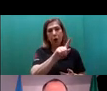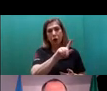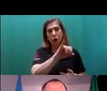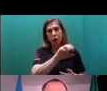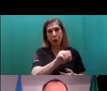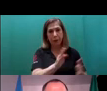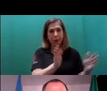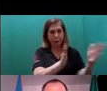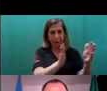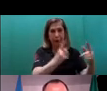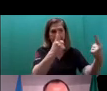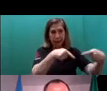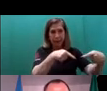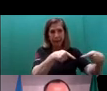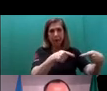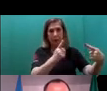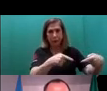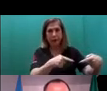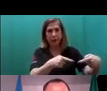prazo, desafios